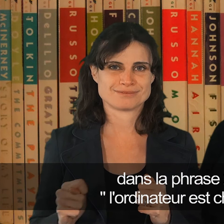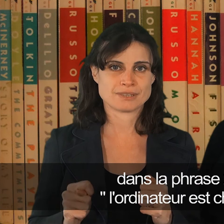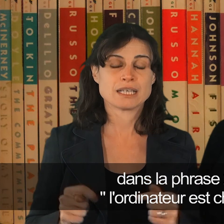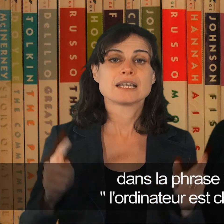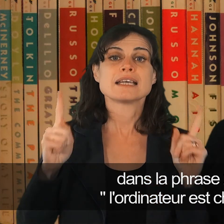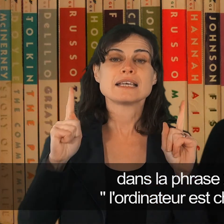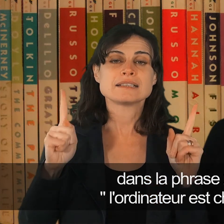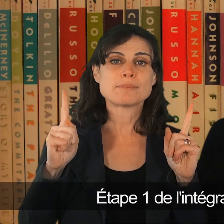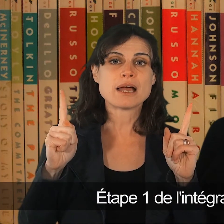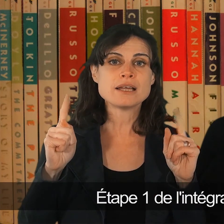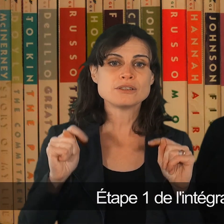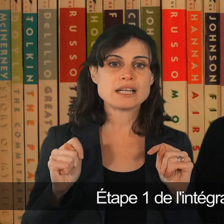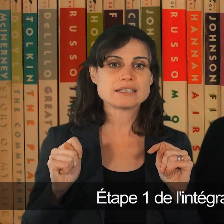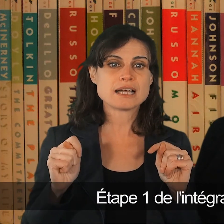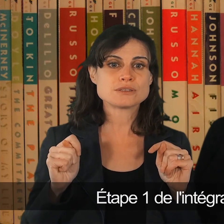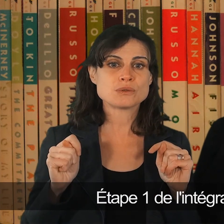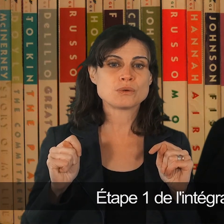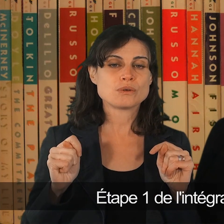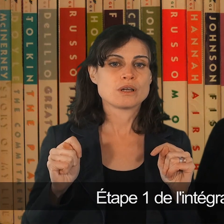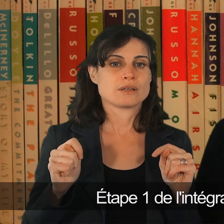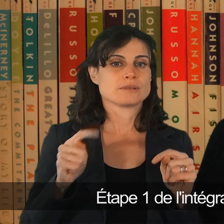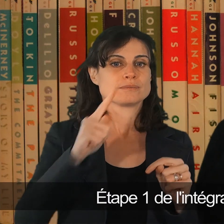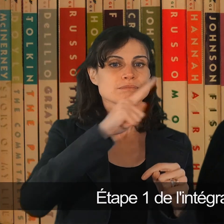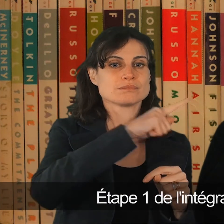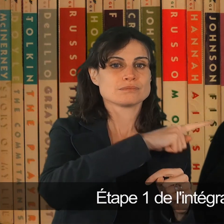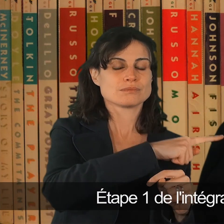est cher. Étape 1 de l'intégration.